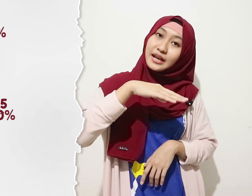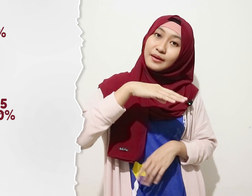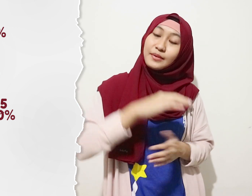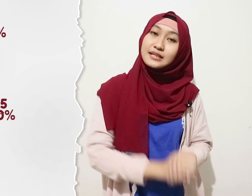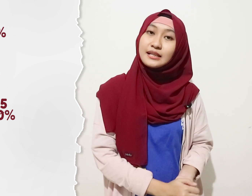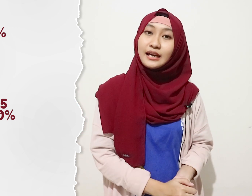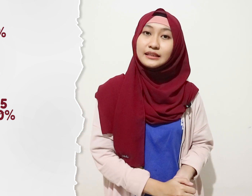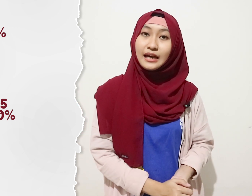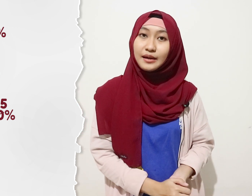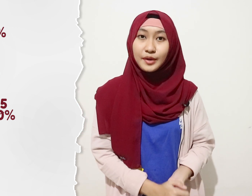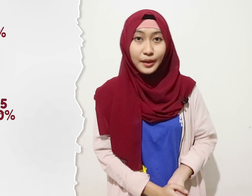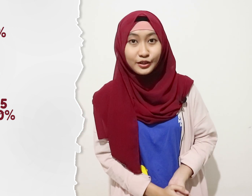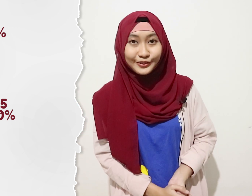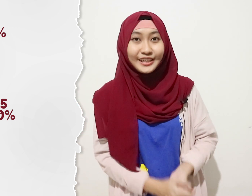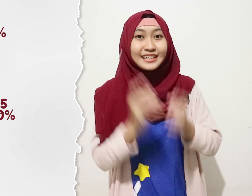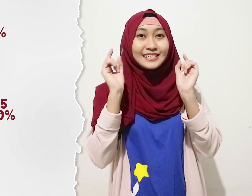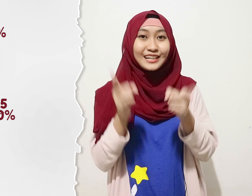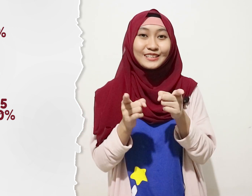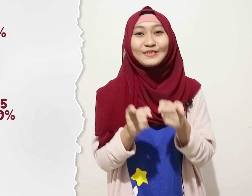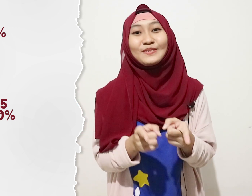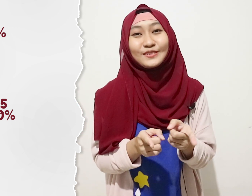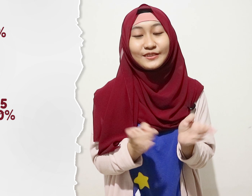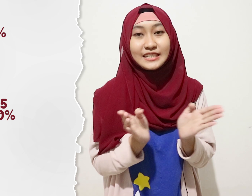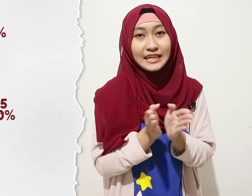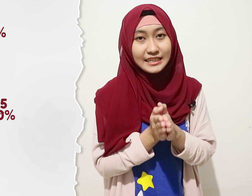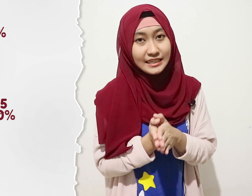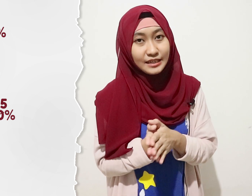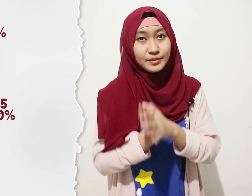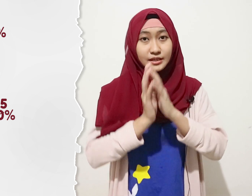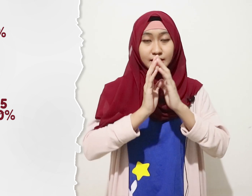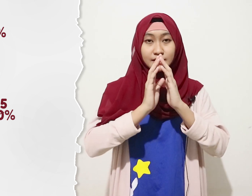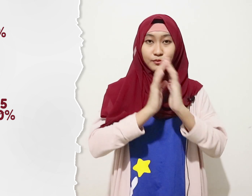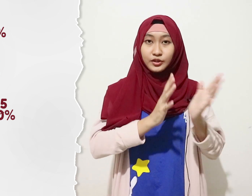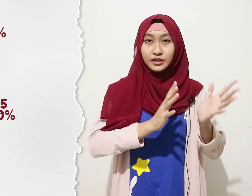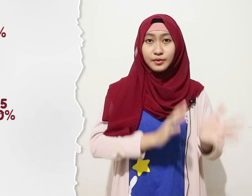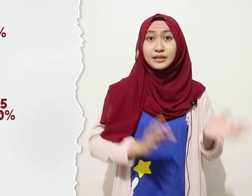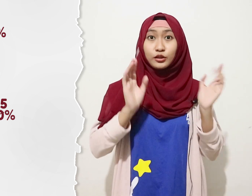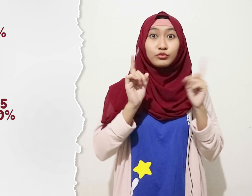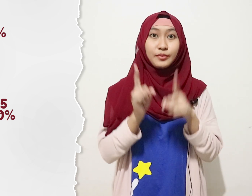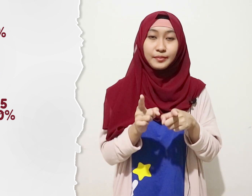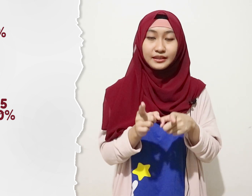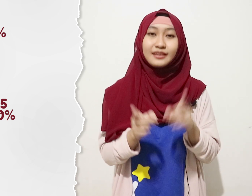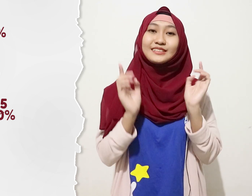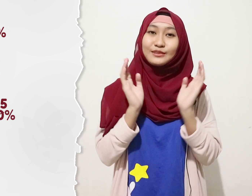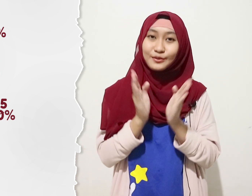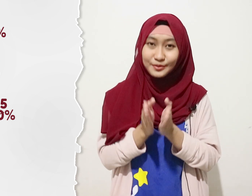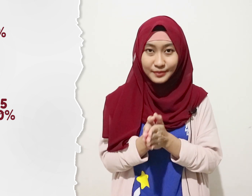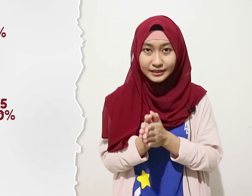6, hasilnya adalah berapa ayo? 150. Jadi pecahan campurnya tadi berapa? 1/2/4 ya. 1/2/4